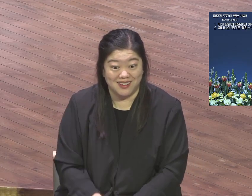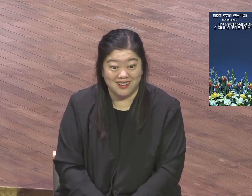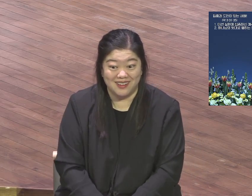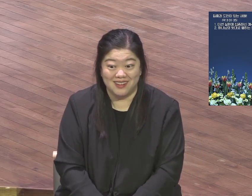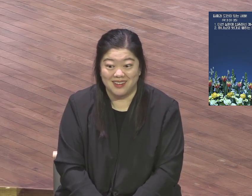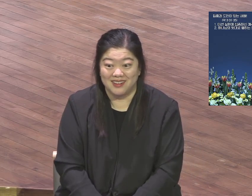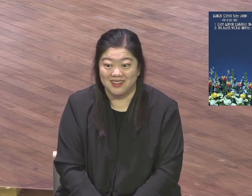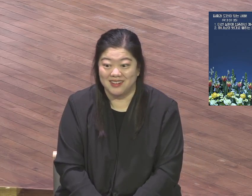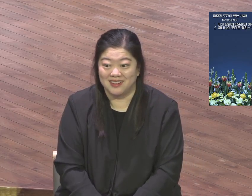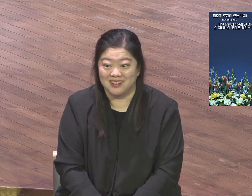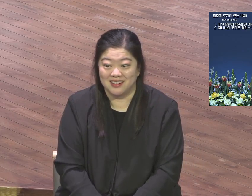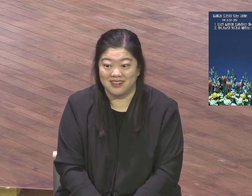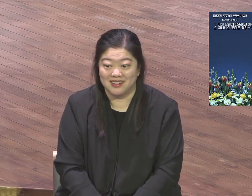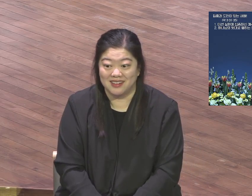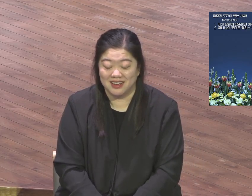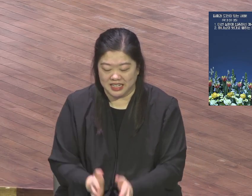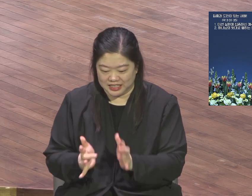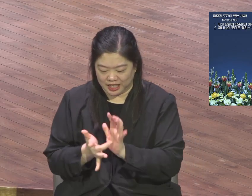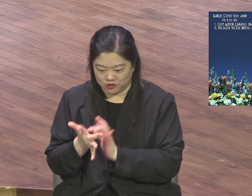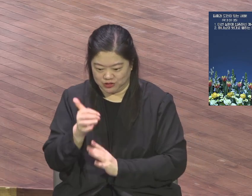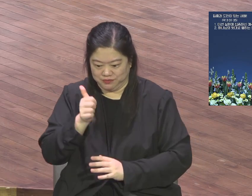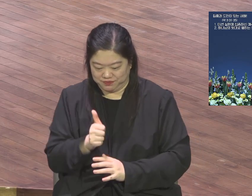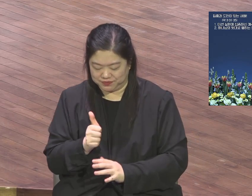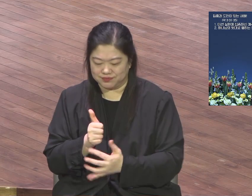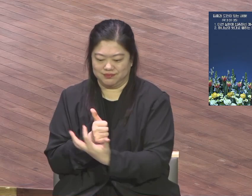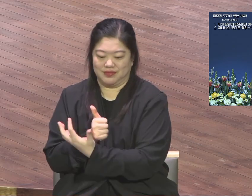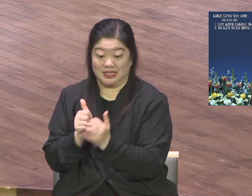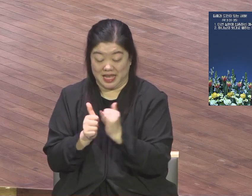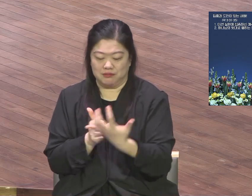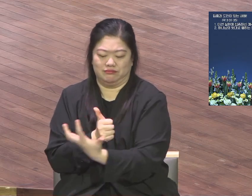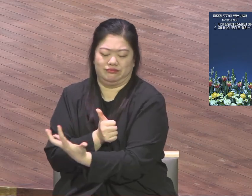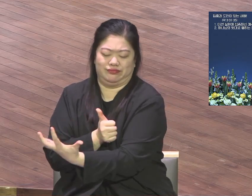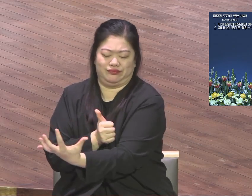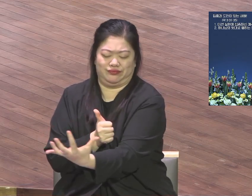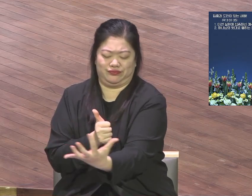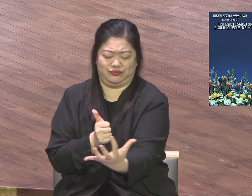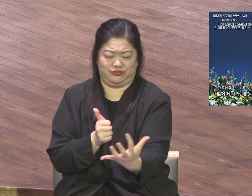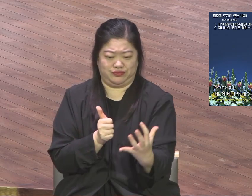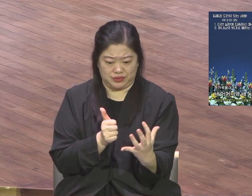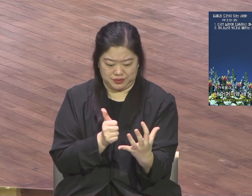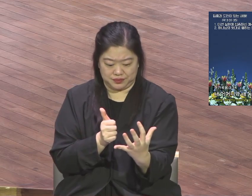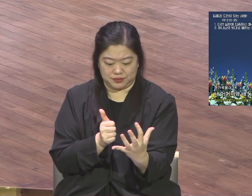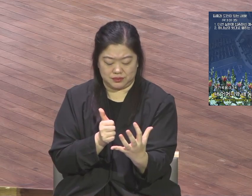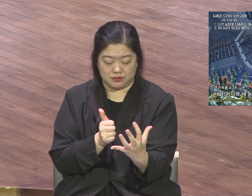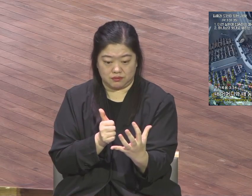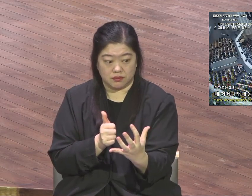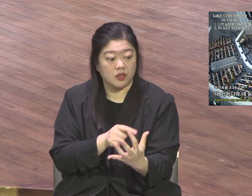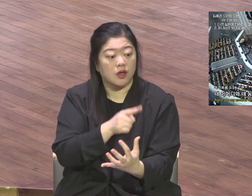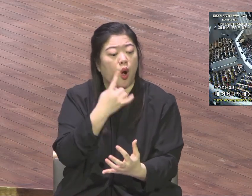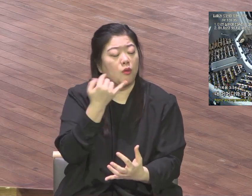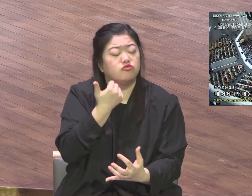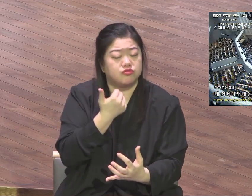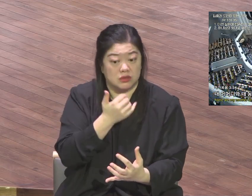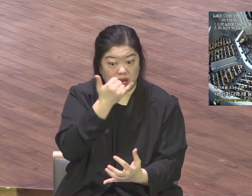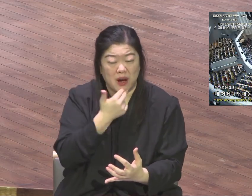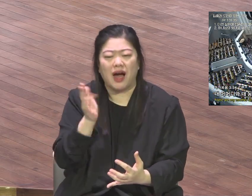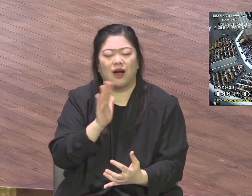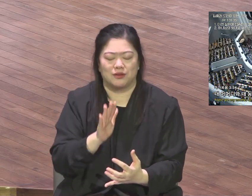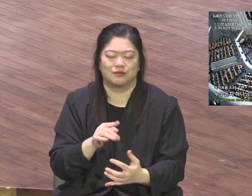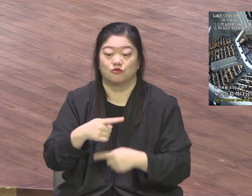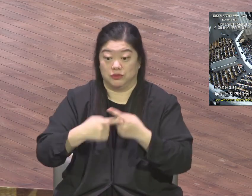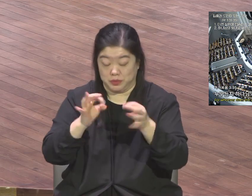예수님의 둘러앉은 사람들을 향해서 내 어머니와 내 동생들을